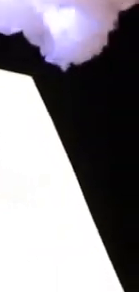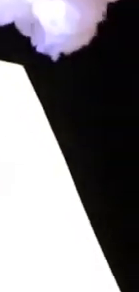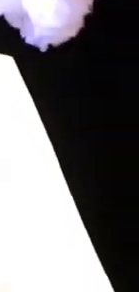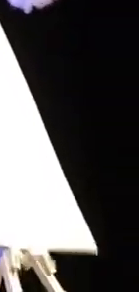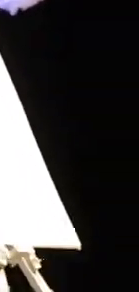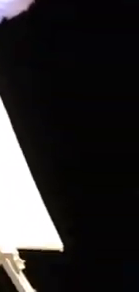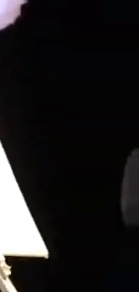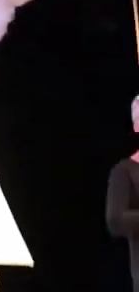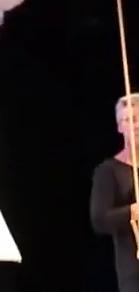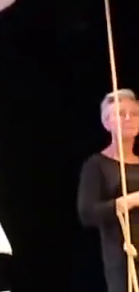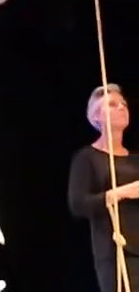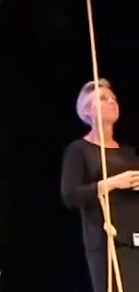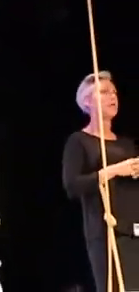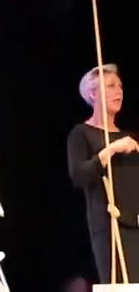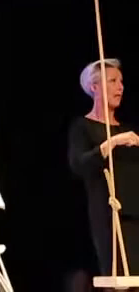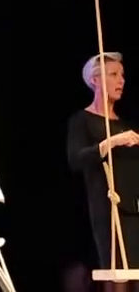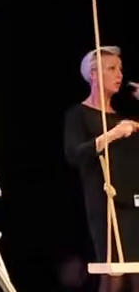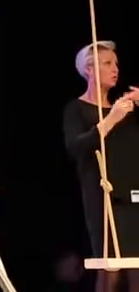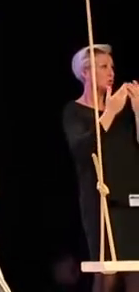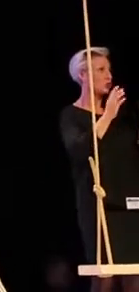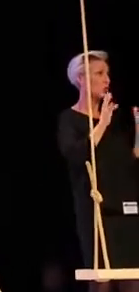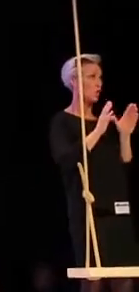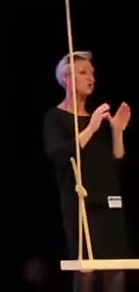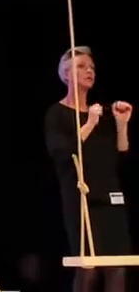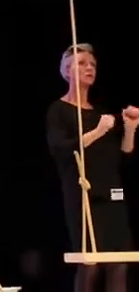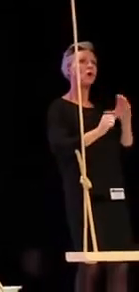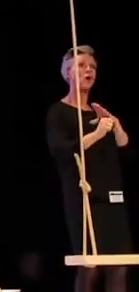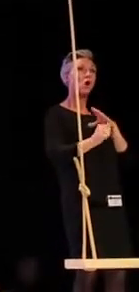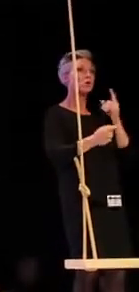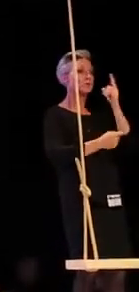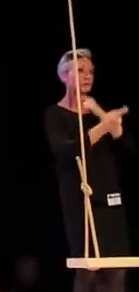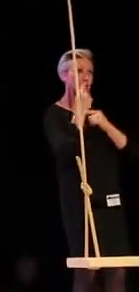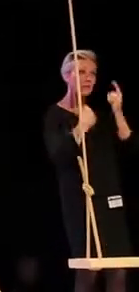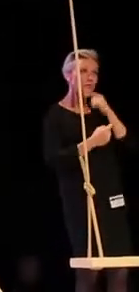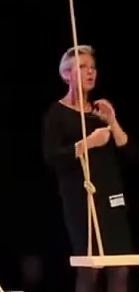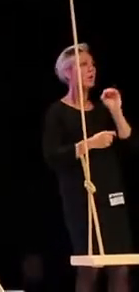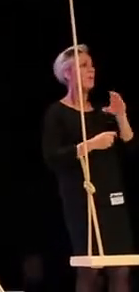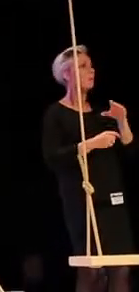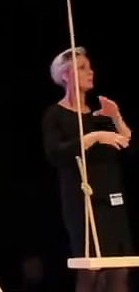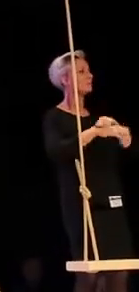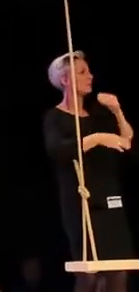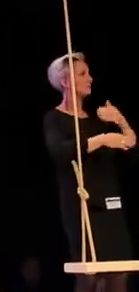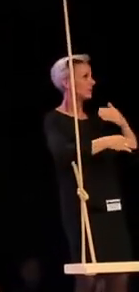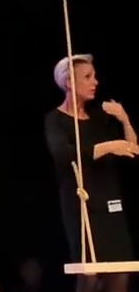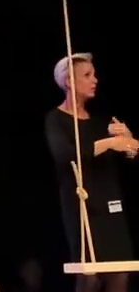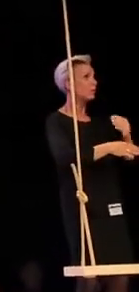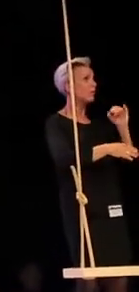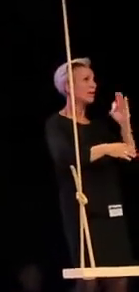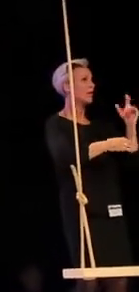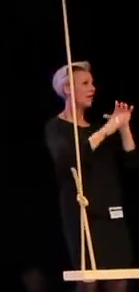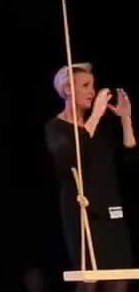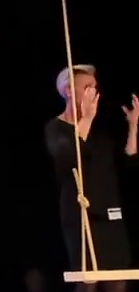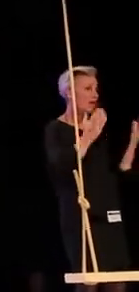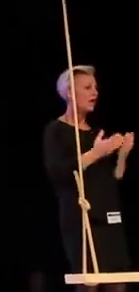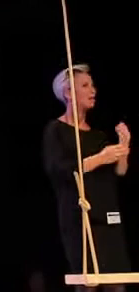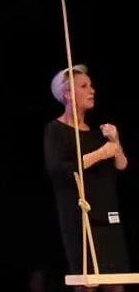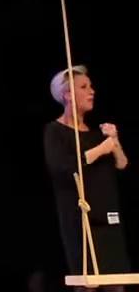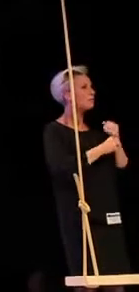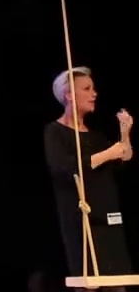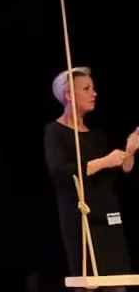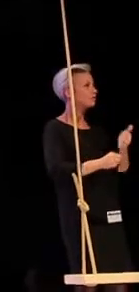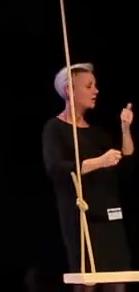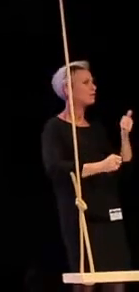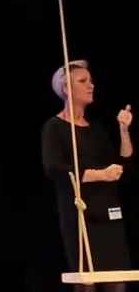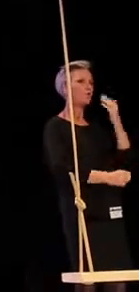december. Här i hörsalen kommer det ske samtal om Sveriges roll globalt. Hållbarhetschefer får ställa